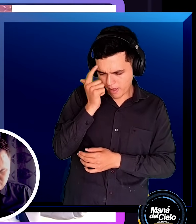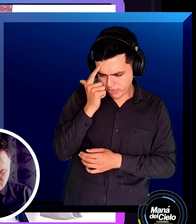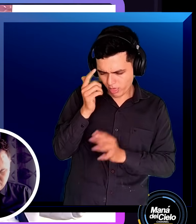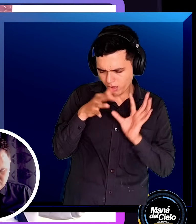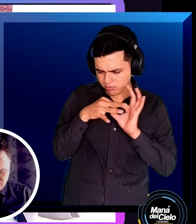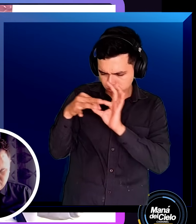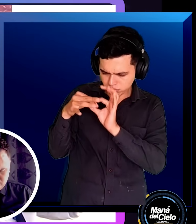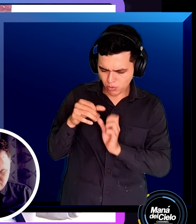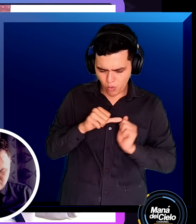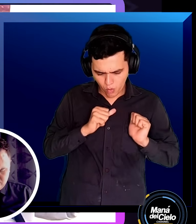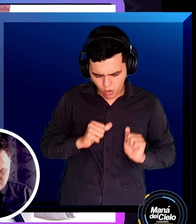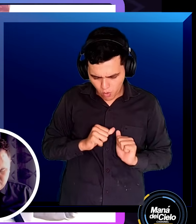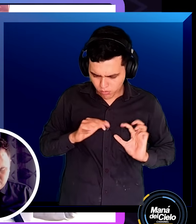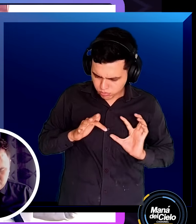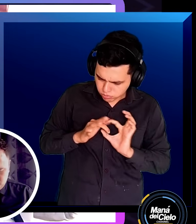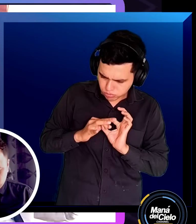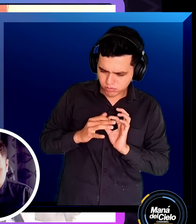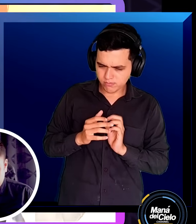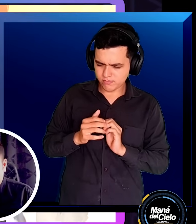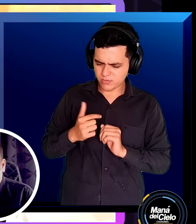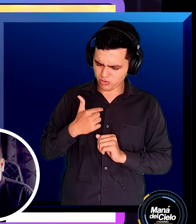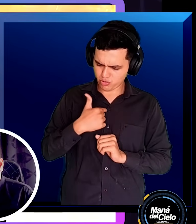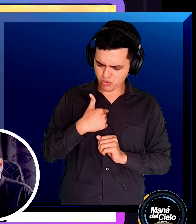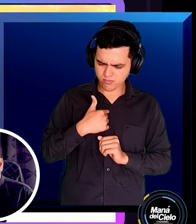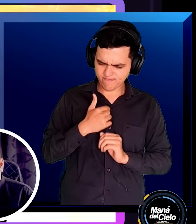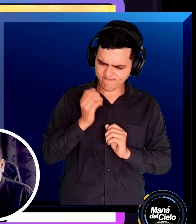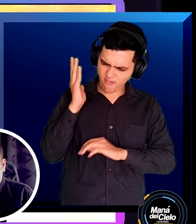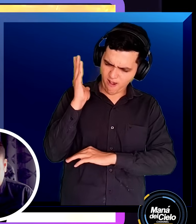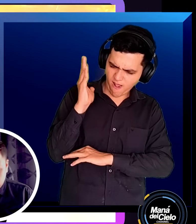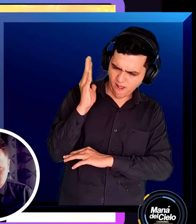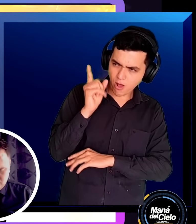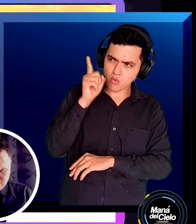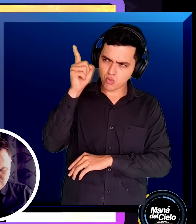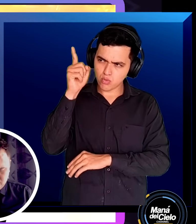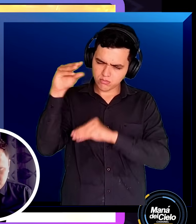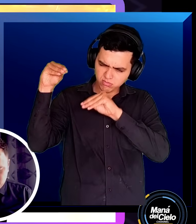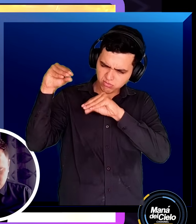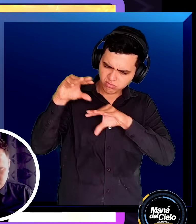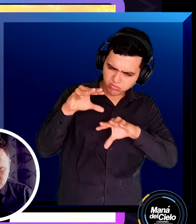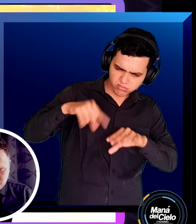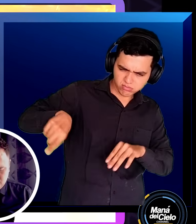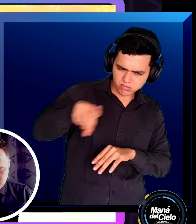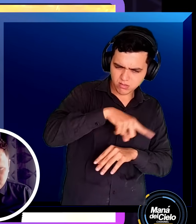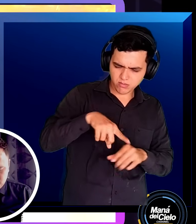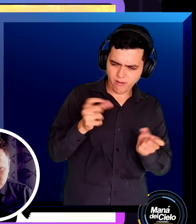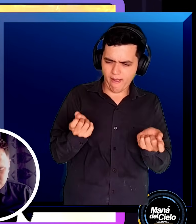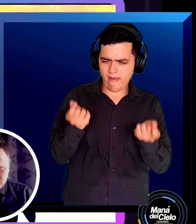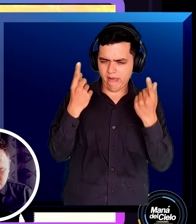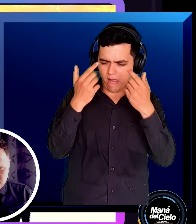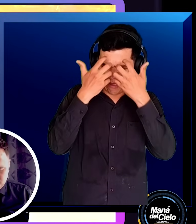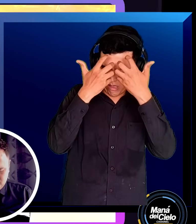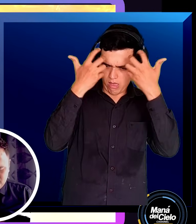Señor. Amén, amén. Pueden sentarse, hermanos.